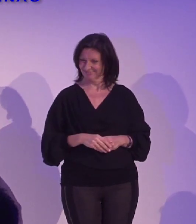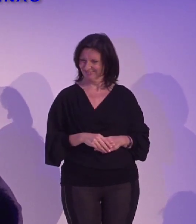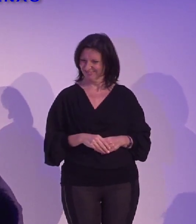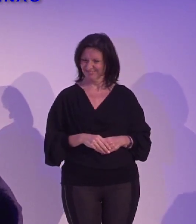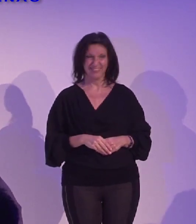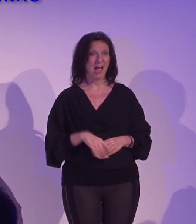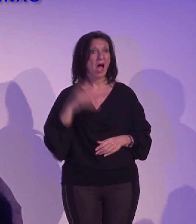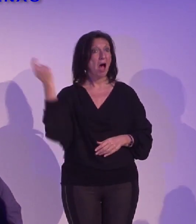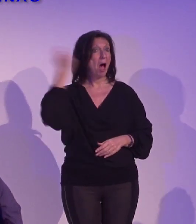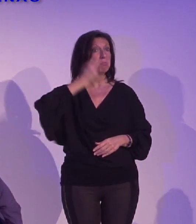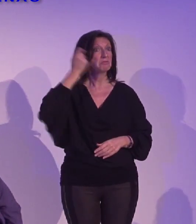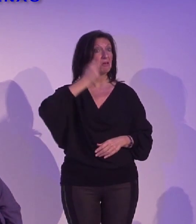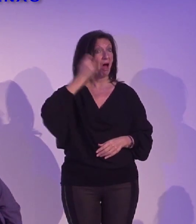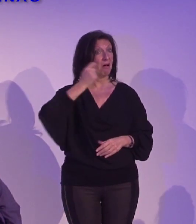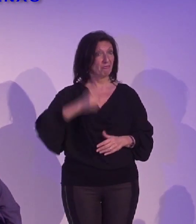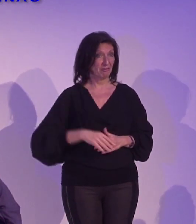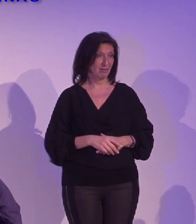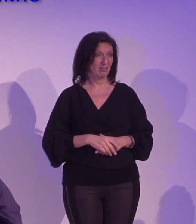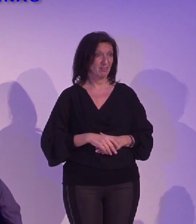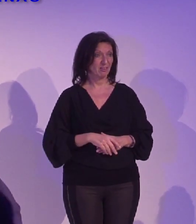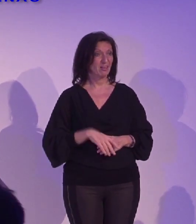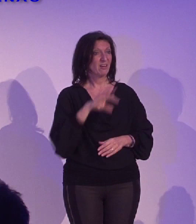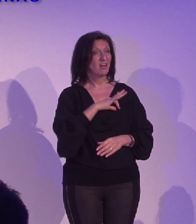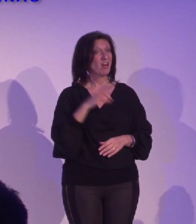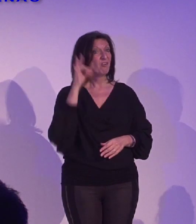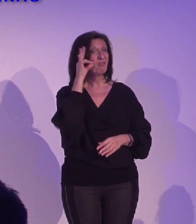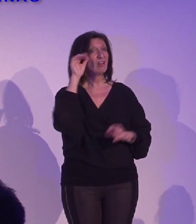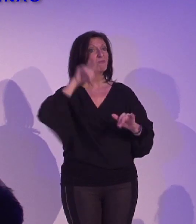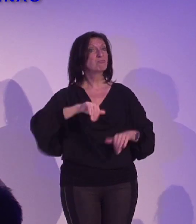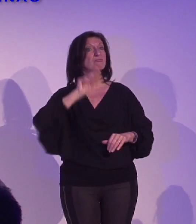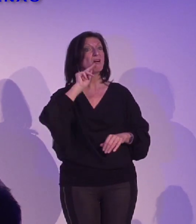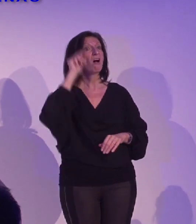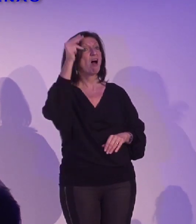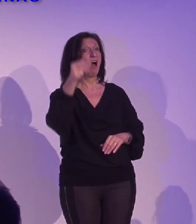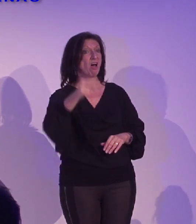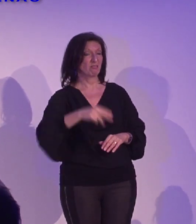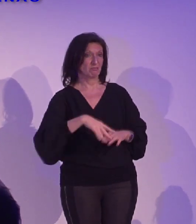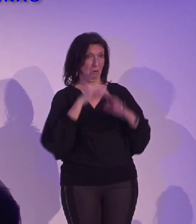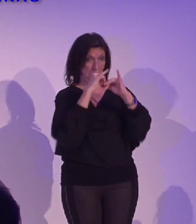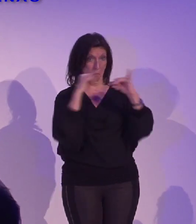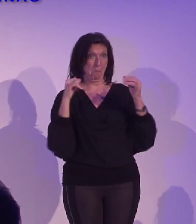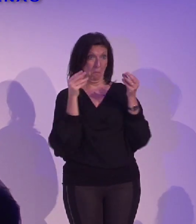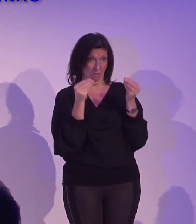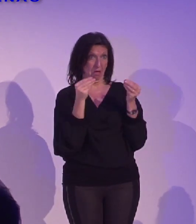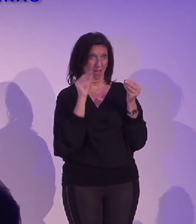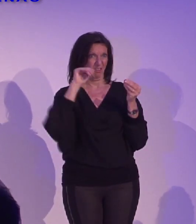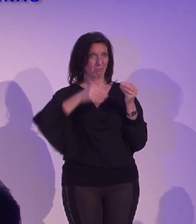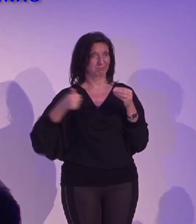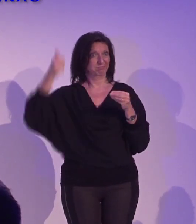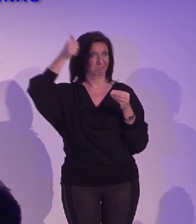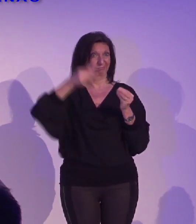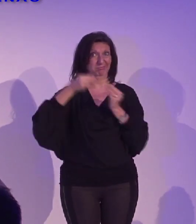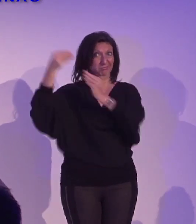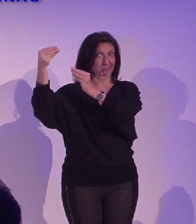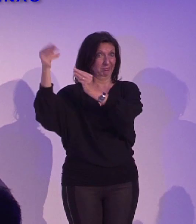Aber ich habe eine Strafe bekommen. Ich musste dieser Freundin zurückschreiben und diesen Brief musste ich der Oberin lesen